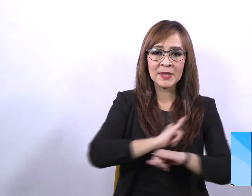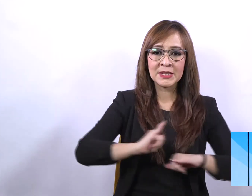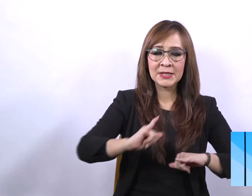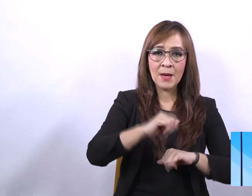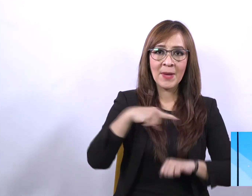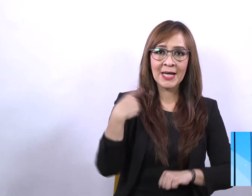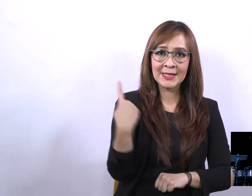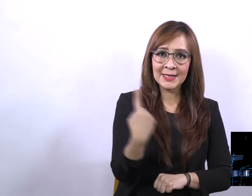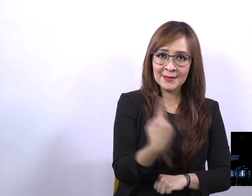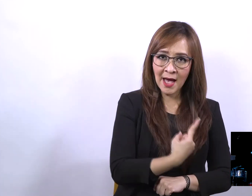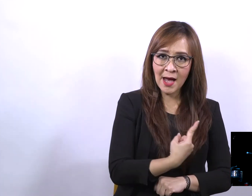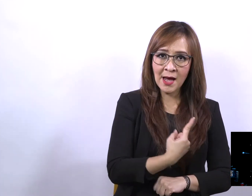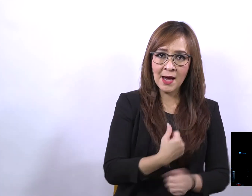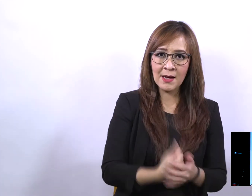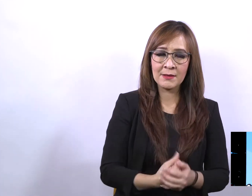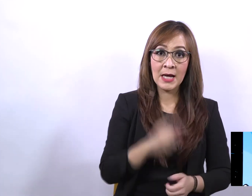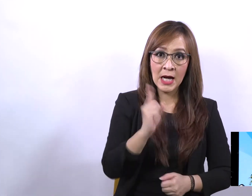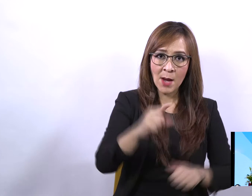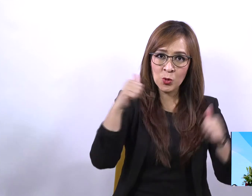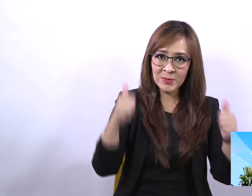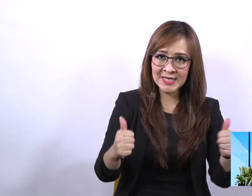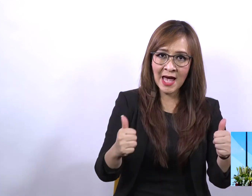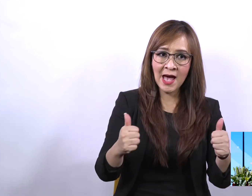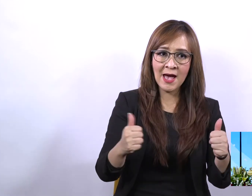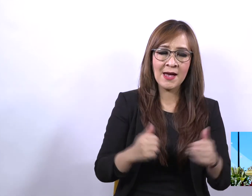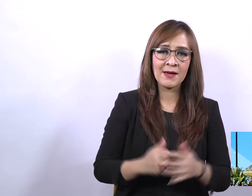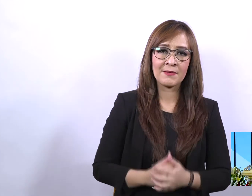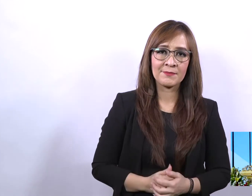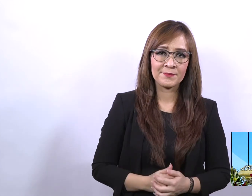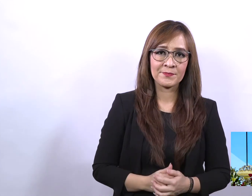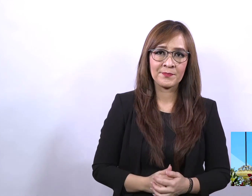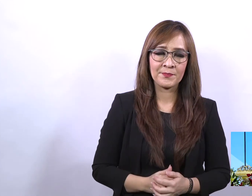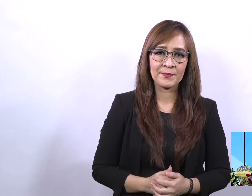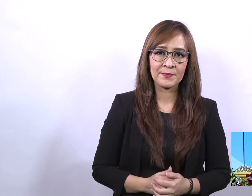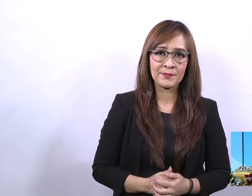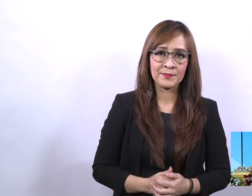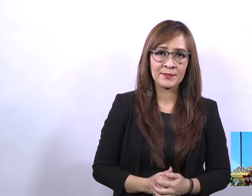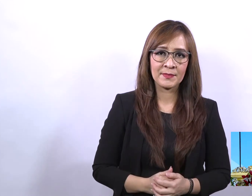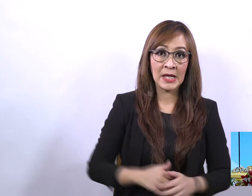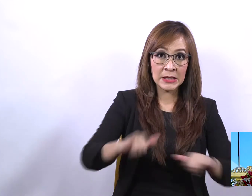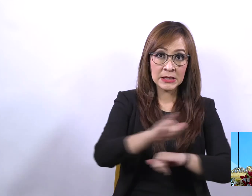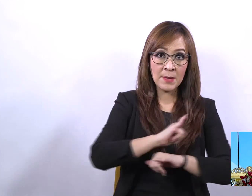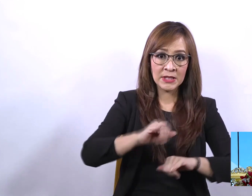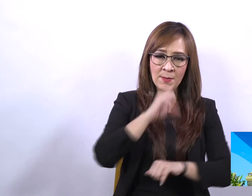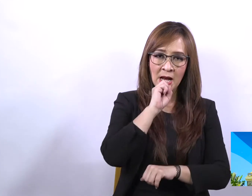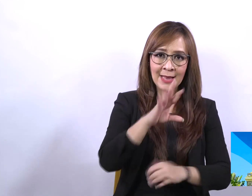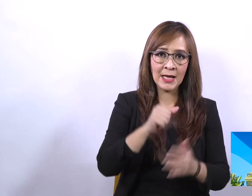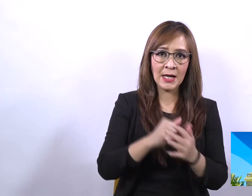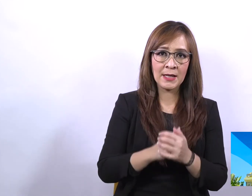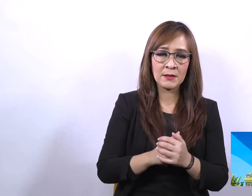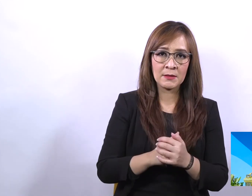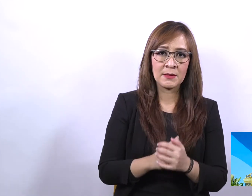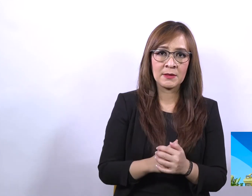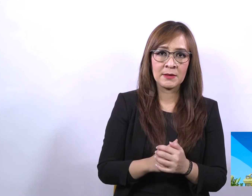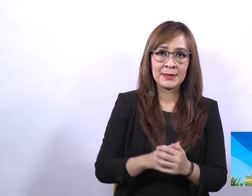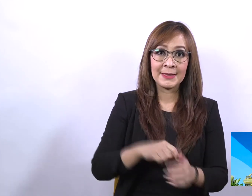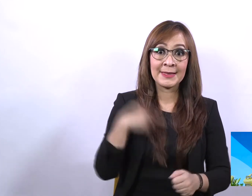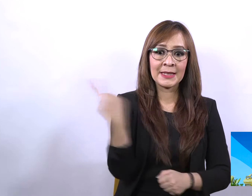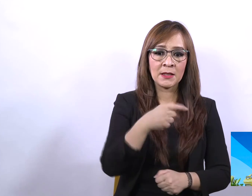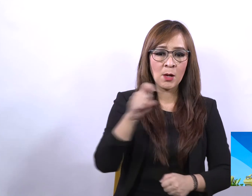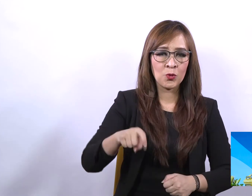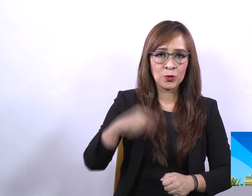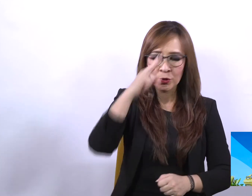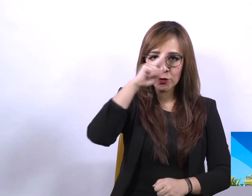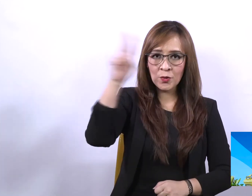kunci Hai sama-sama bilang sama saya kuncinya penyertaan Tuhan selalu Hai Jadi waktu hari ini kita